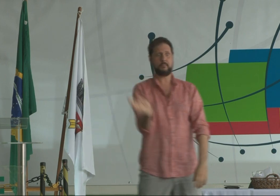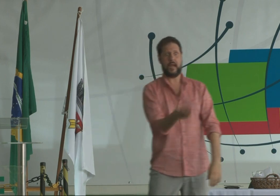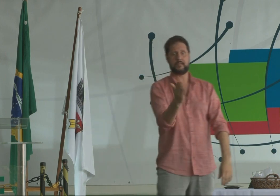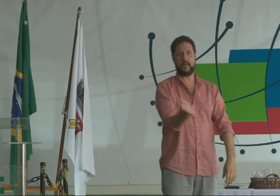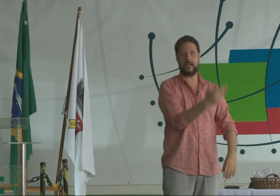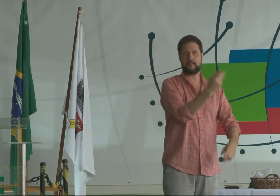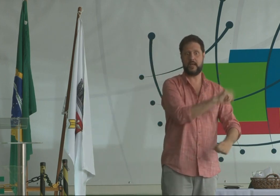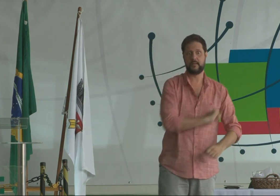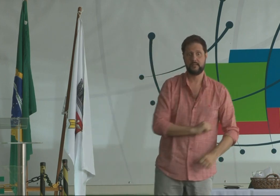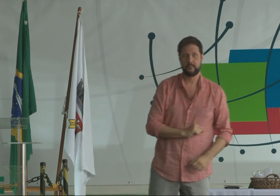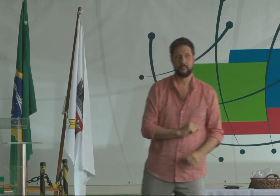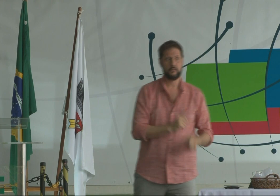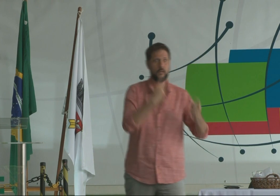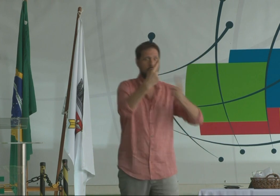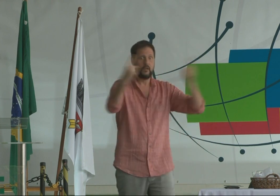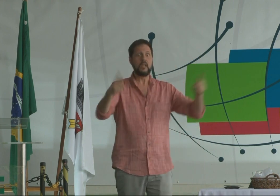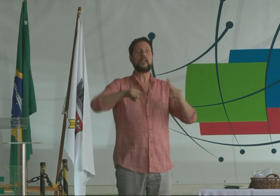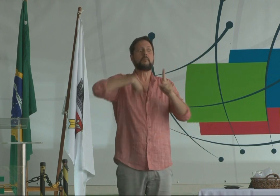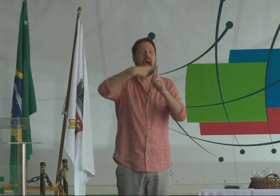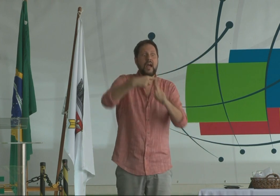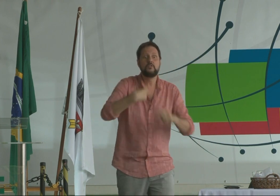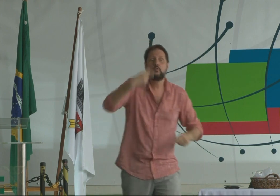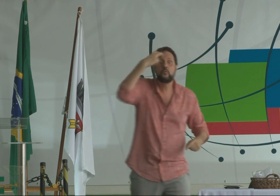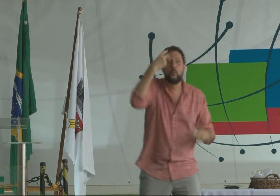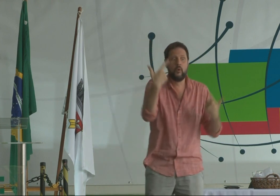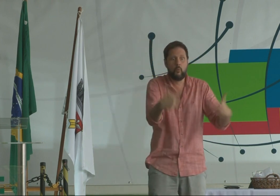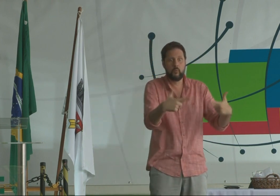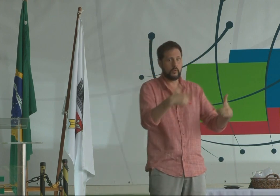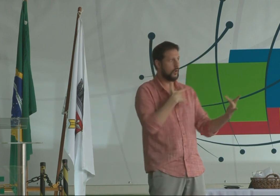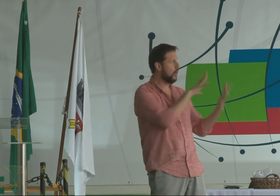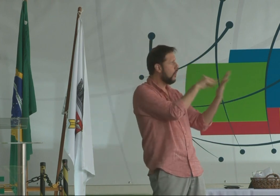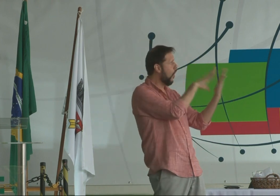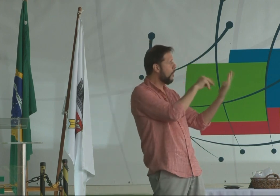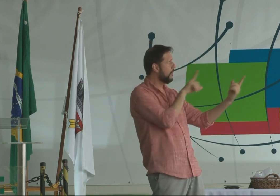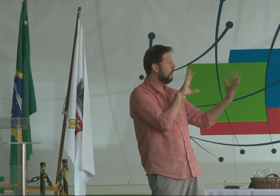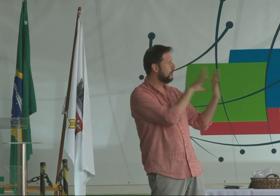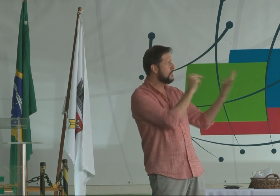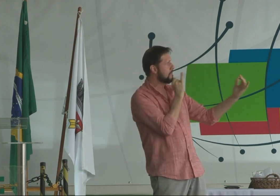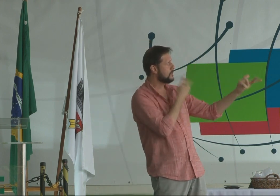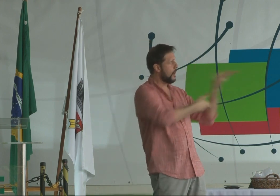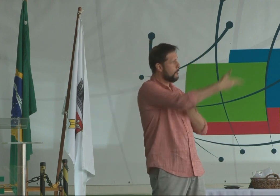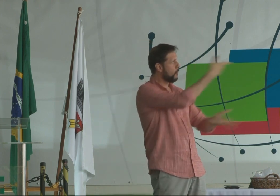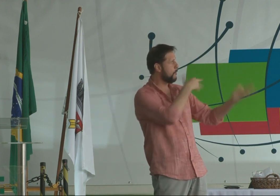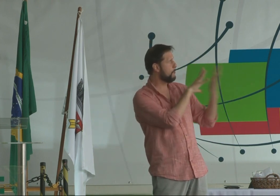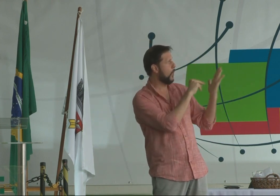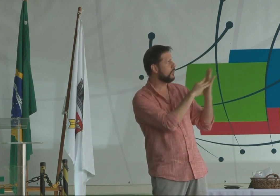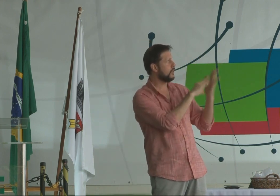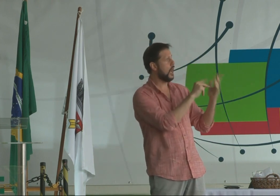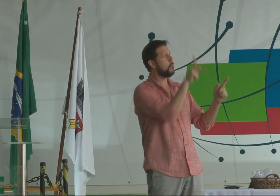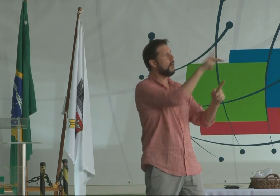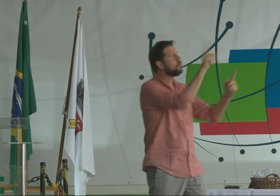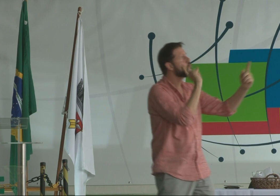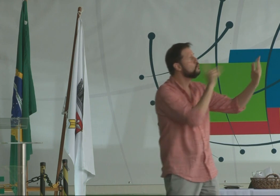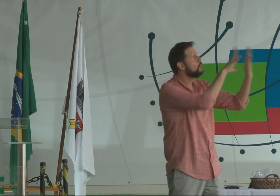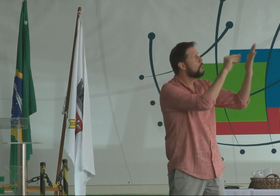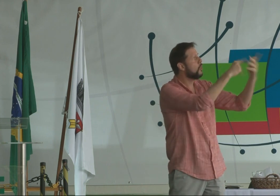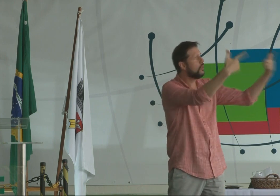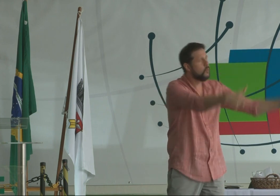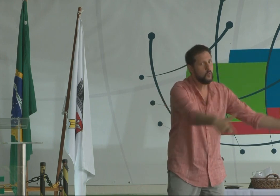maioria dos estudos não sabem ler e escrever. E simplesmente vão passando. E a questão cultural, qual é o modelo identitário, aquela troca de relação.